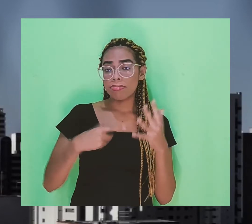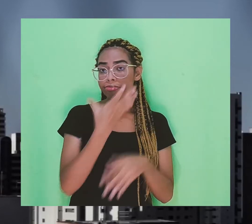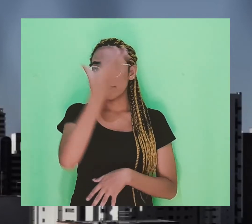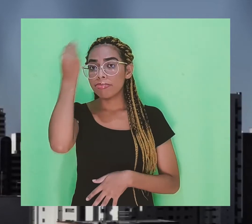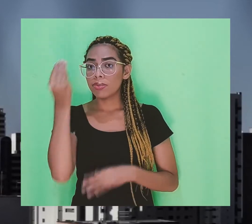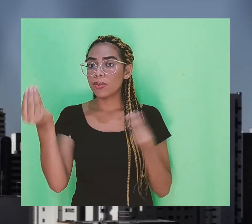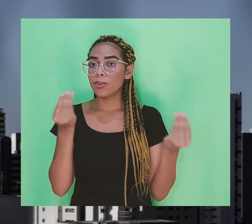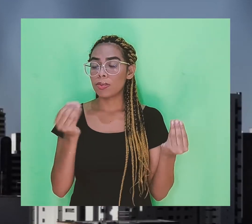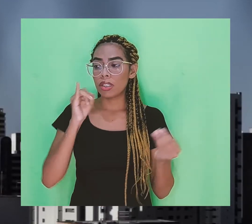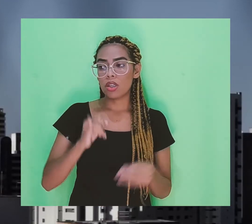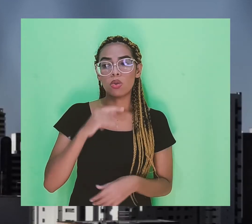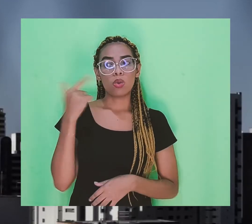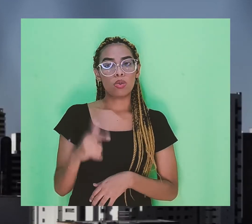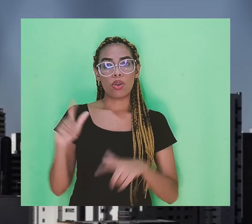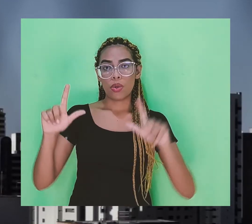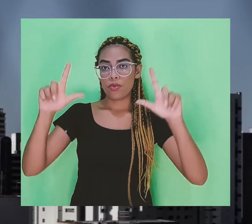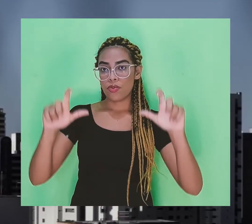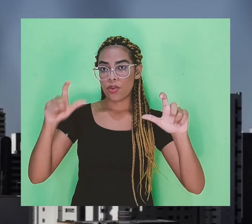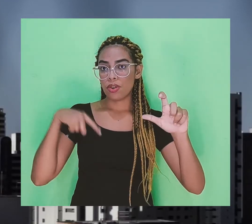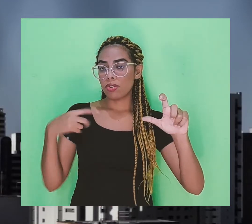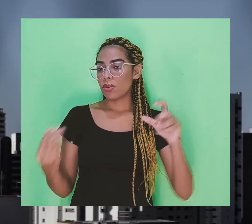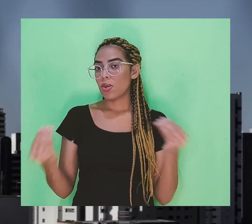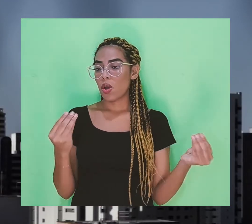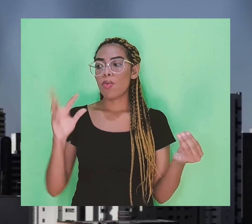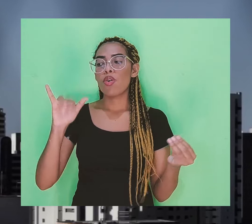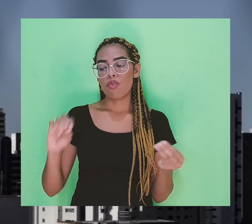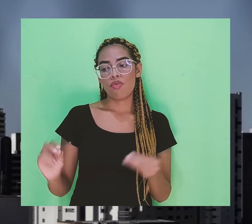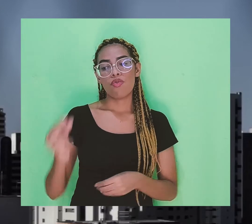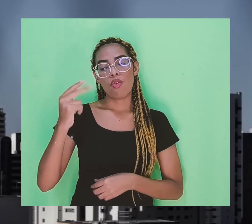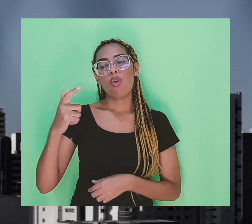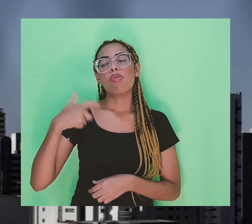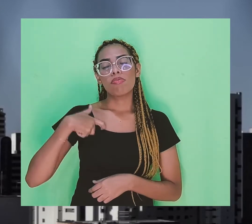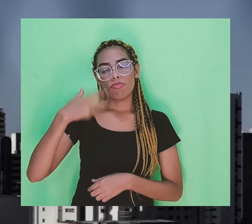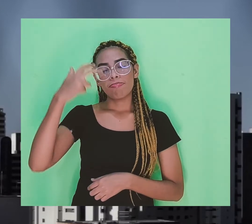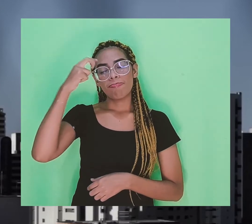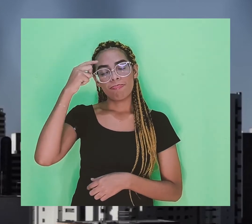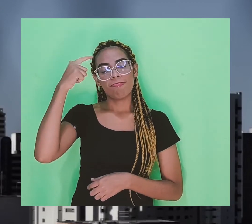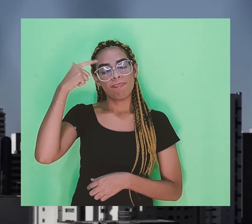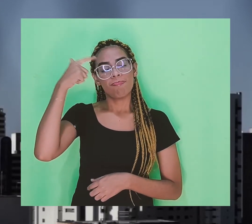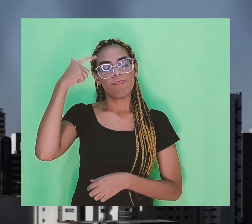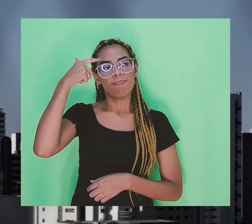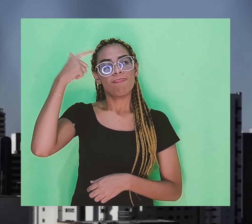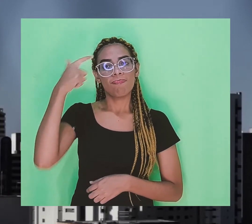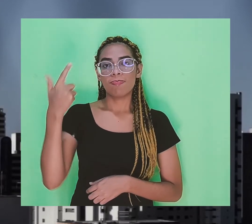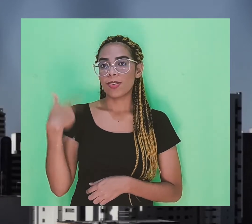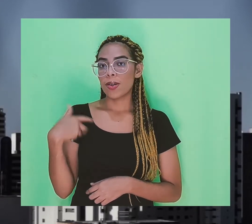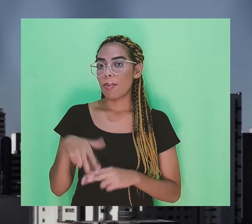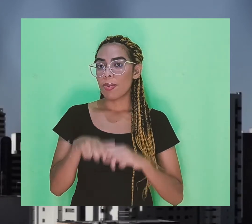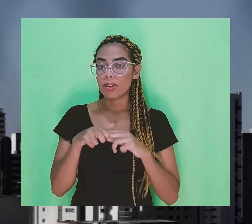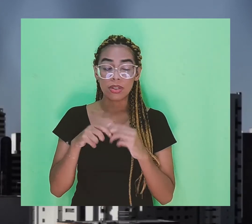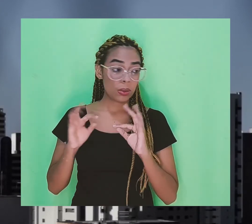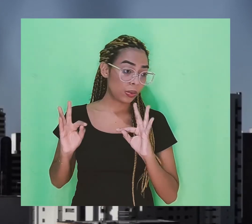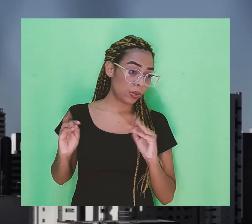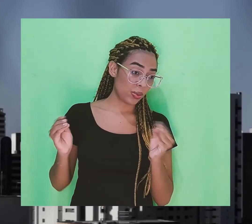mais que eu não tenha foto, né? Hoje em dia, pô, cineclubista, fotógrafo, né? Fazendo filme, assim, eu gravo quase tudo, fotografo